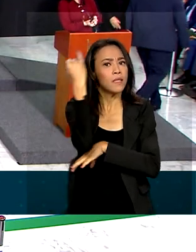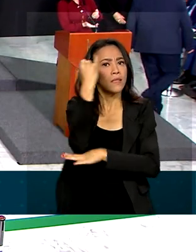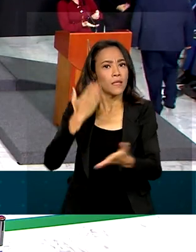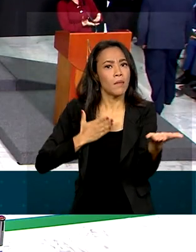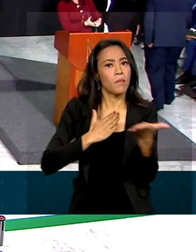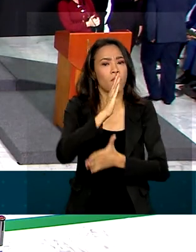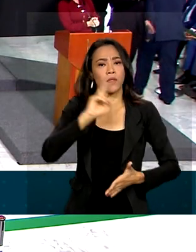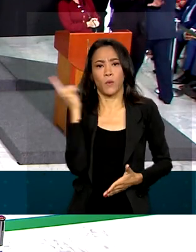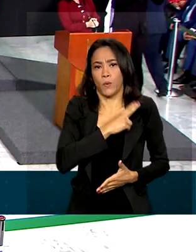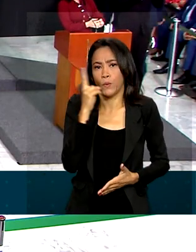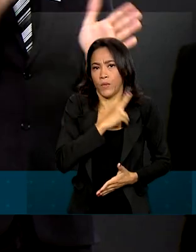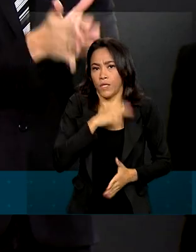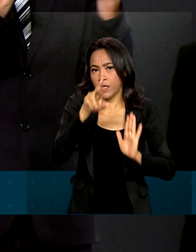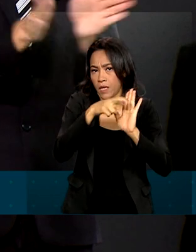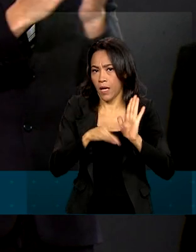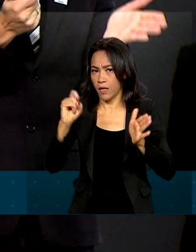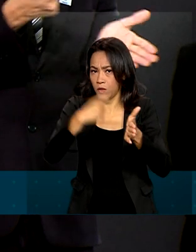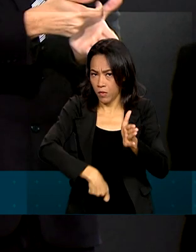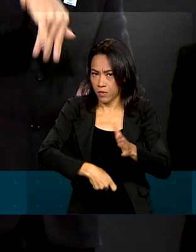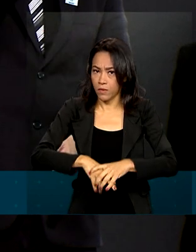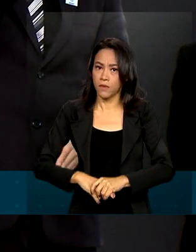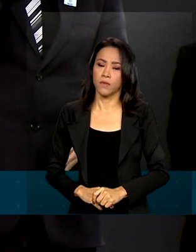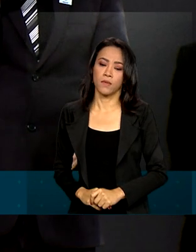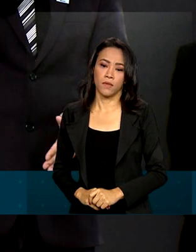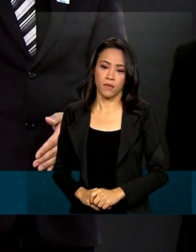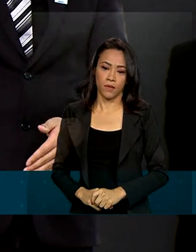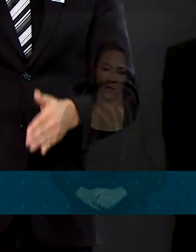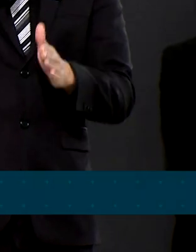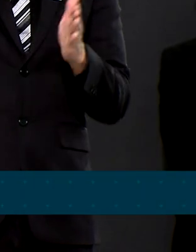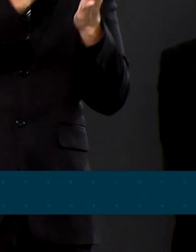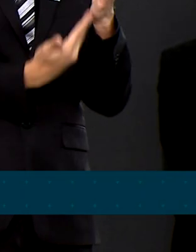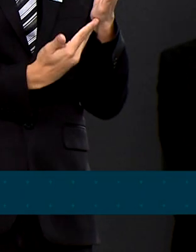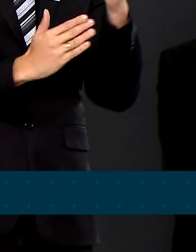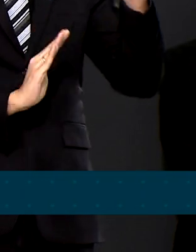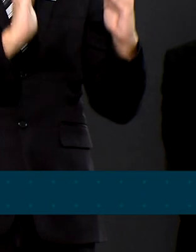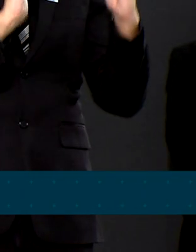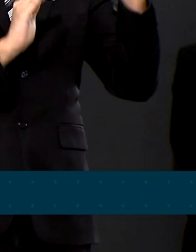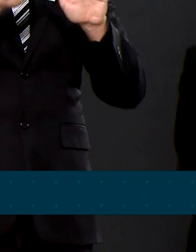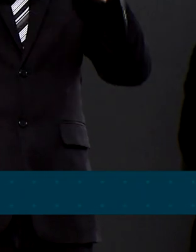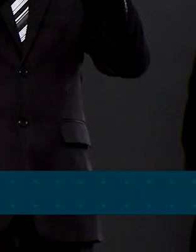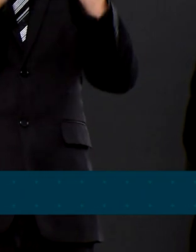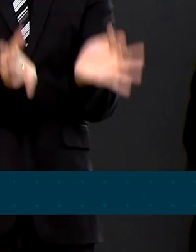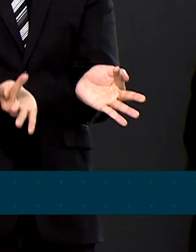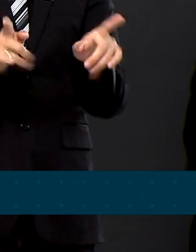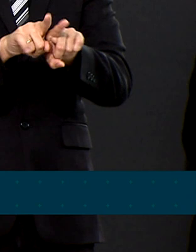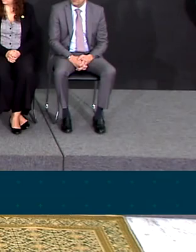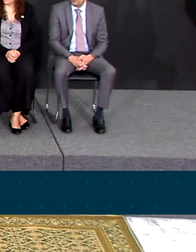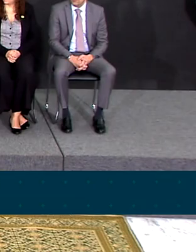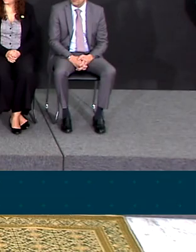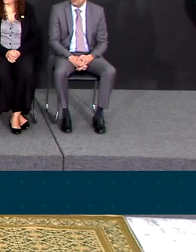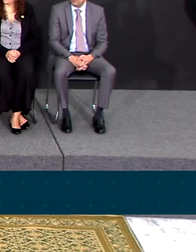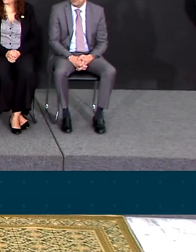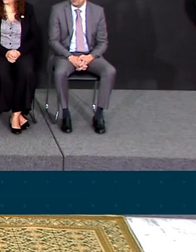urgente da reforma tributária. Que possamos ter um sistema tributário menos regressivo, com simplificação e justiça tributária.